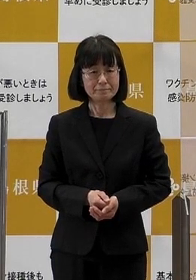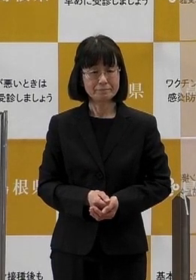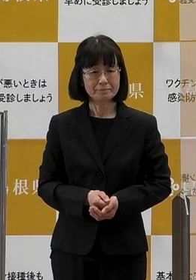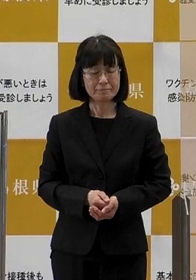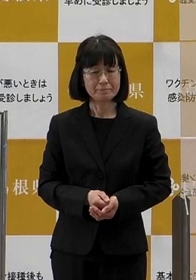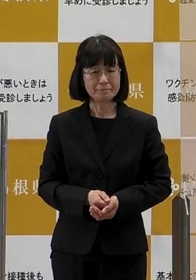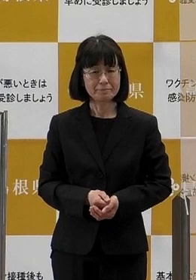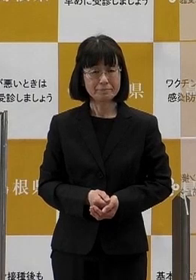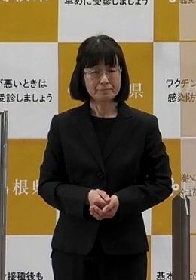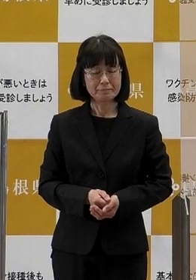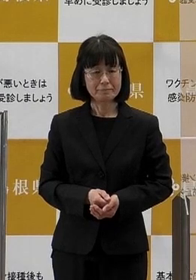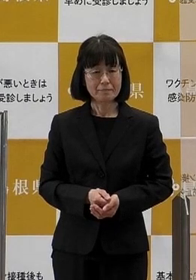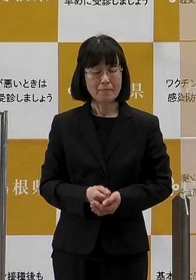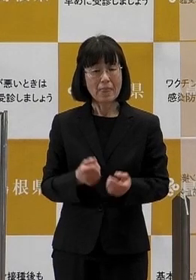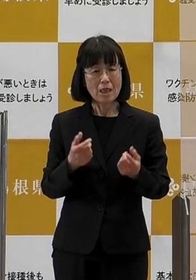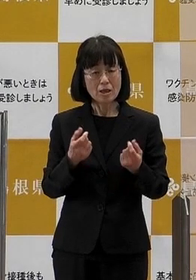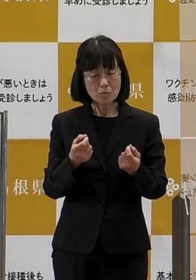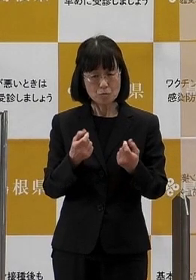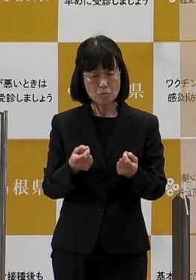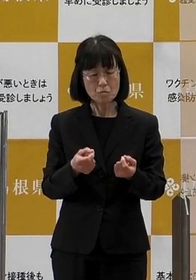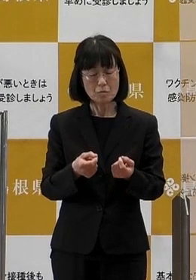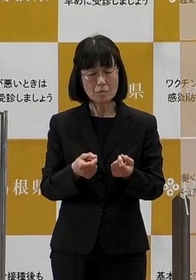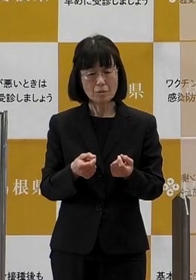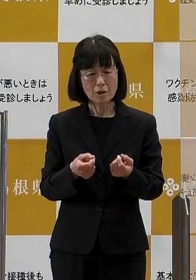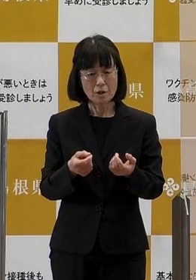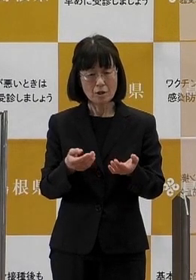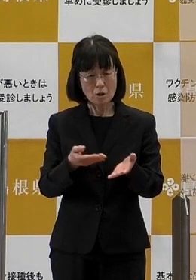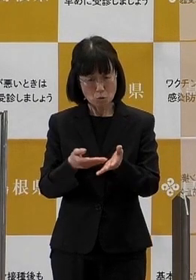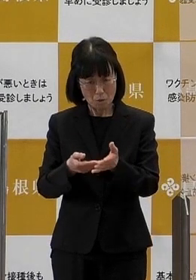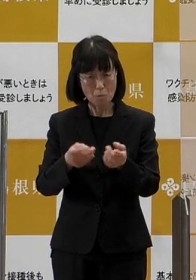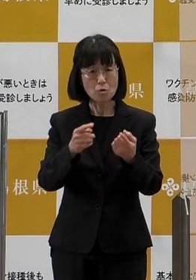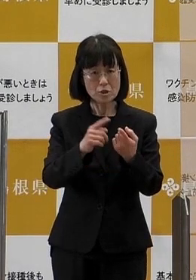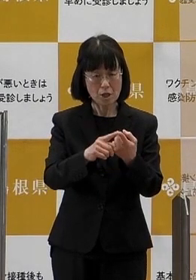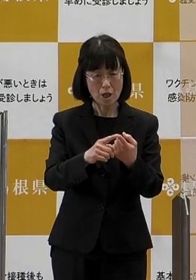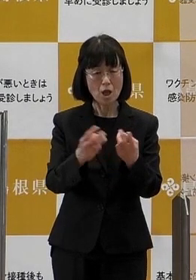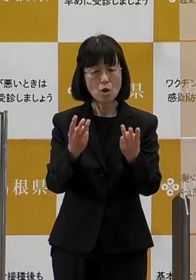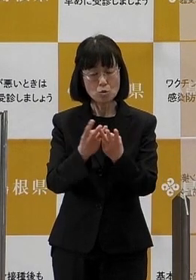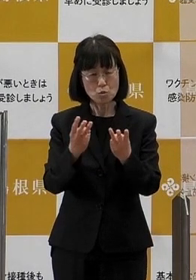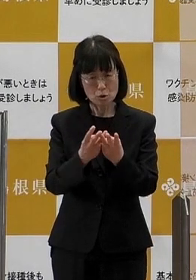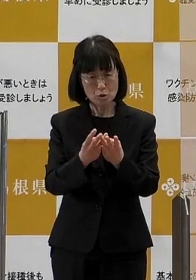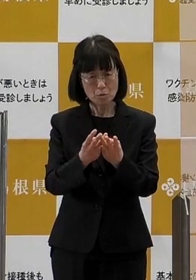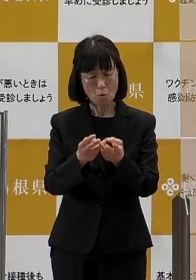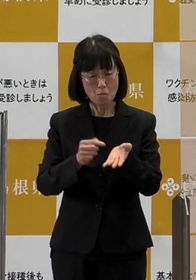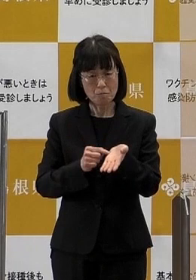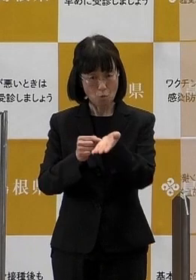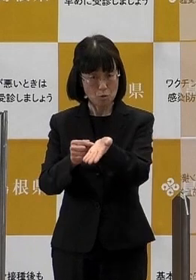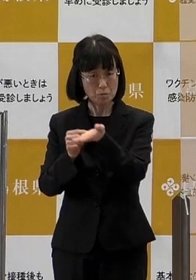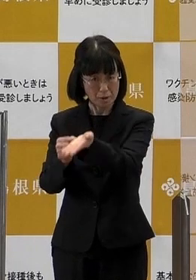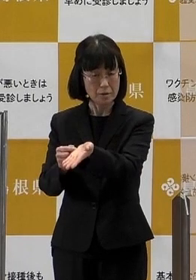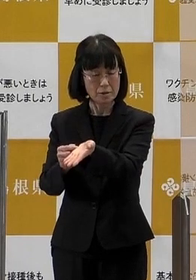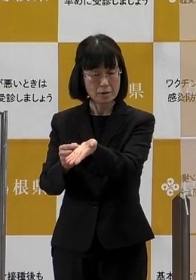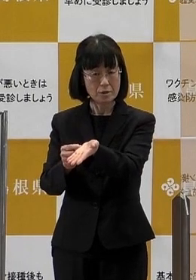まあ、ロジックも示して、数字も示して、理解を得られないんですから、ちょっと、まあ、なんていうか、